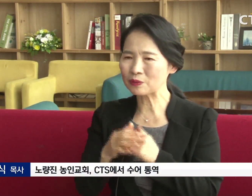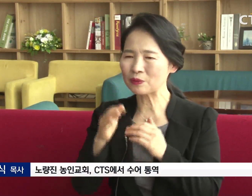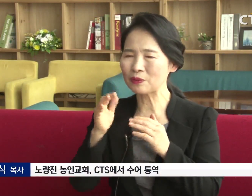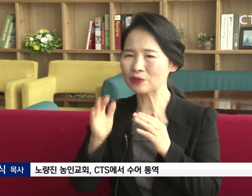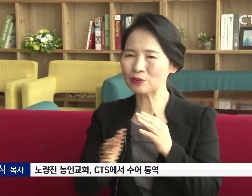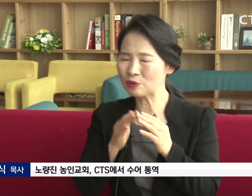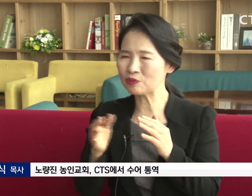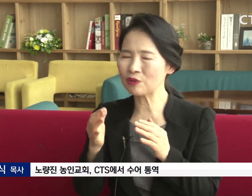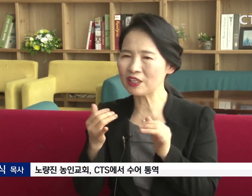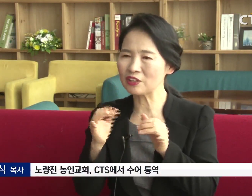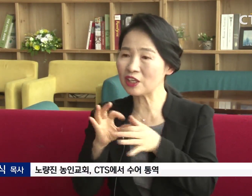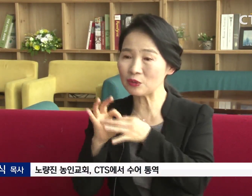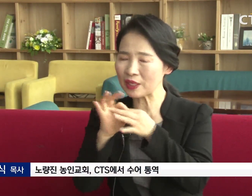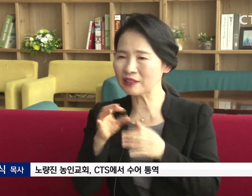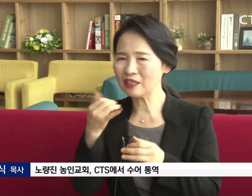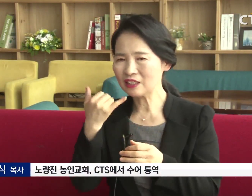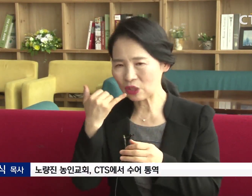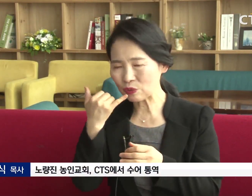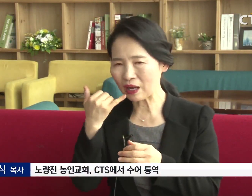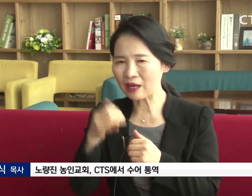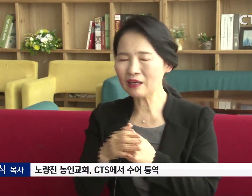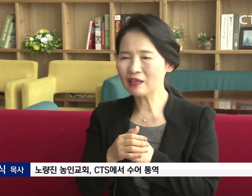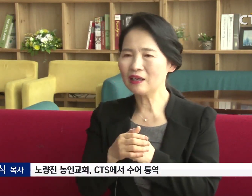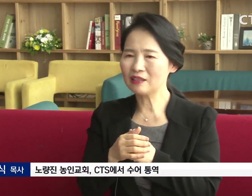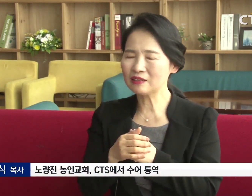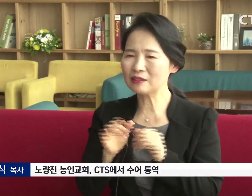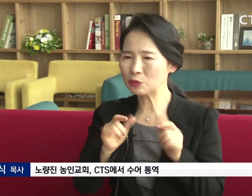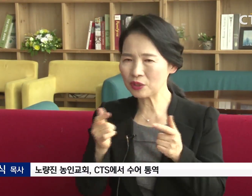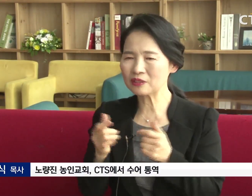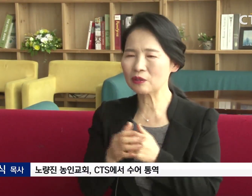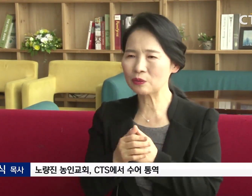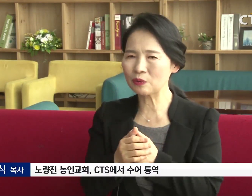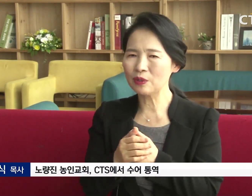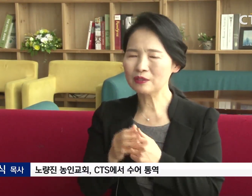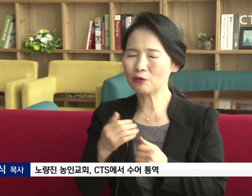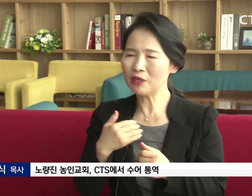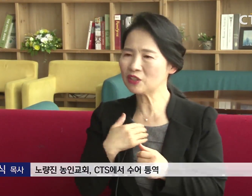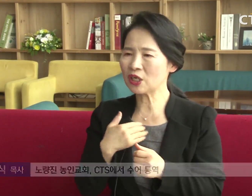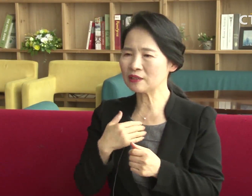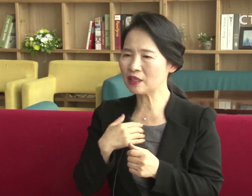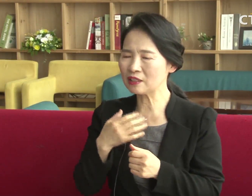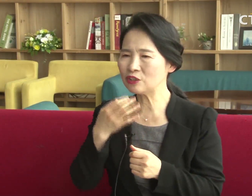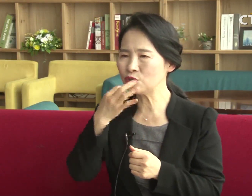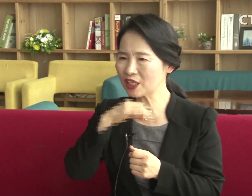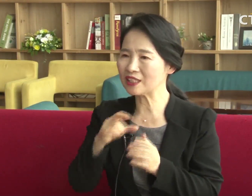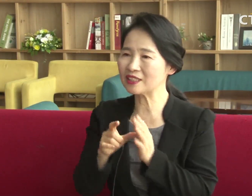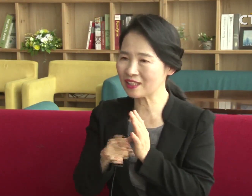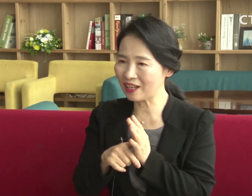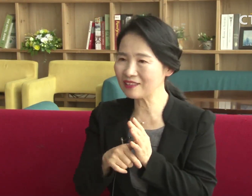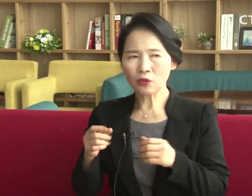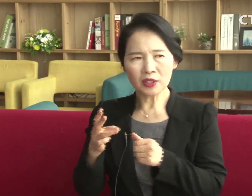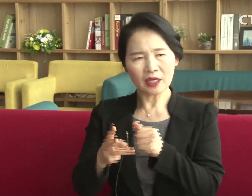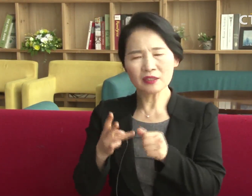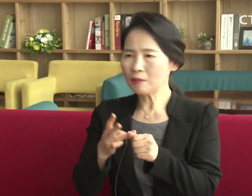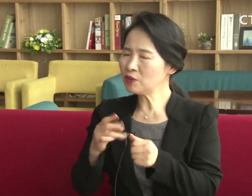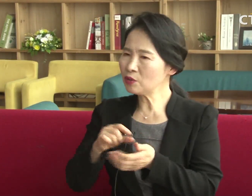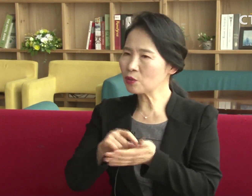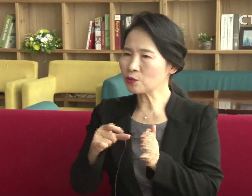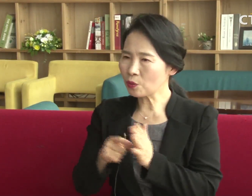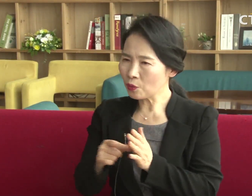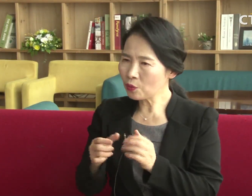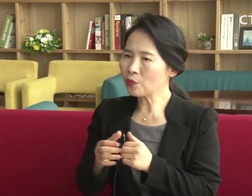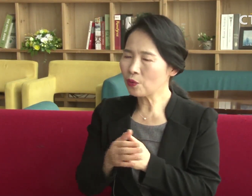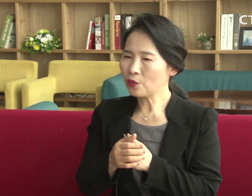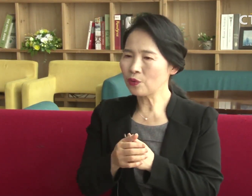배우고 또 성도님들과 연결된 전화들을 통해서도 정말 저한테는 유익한 시간. 거의 한